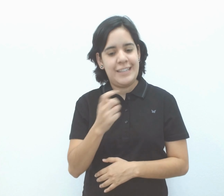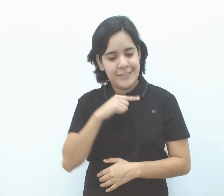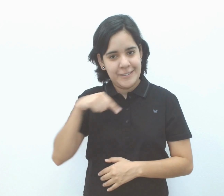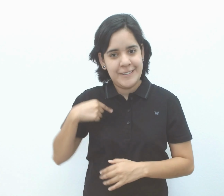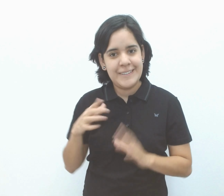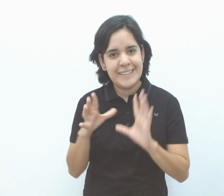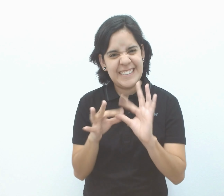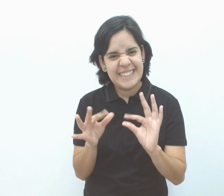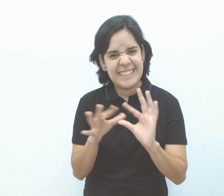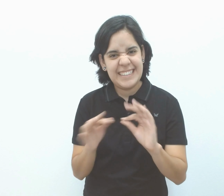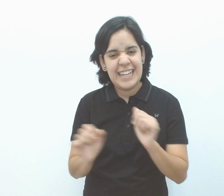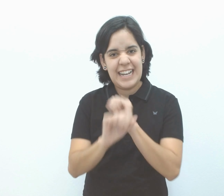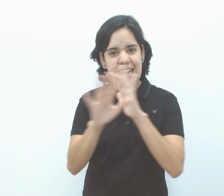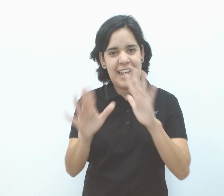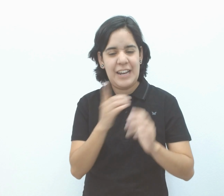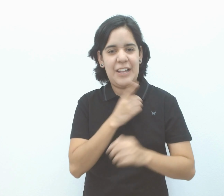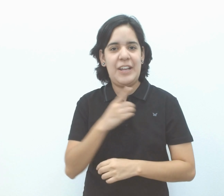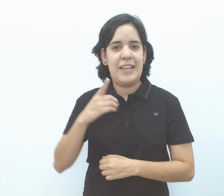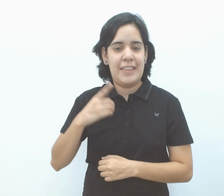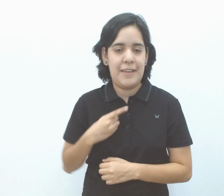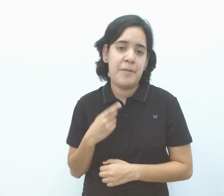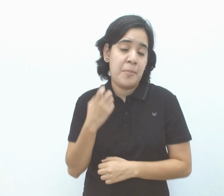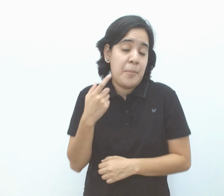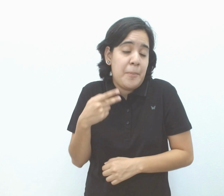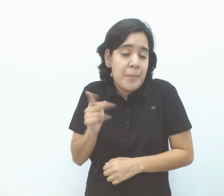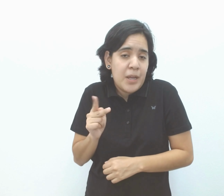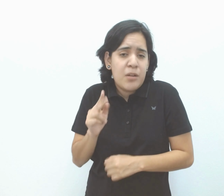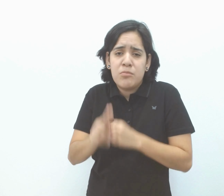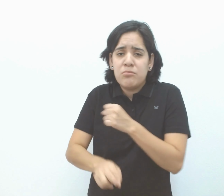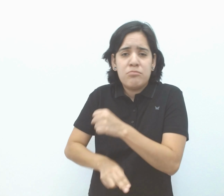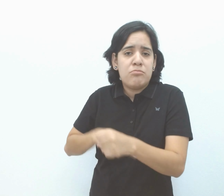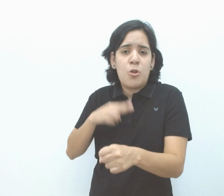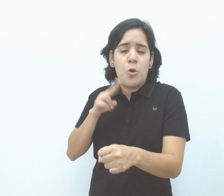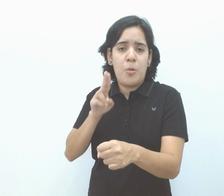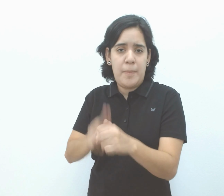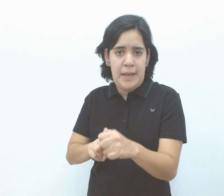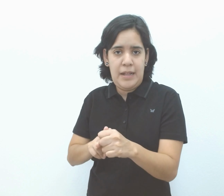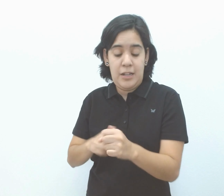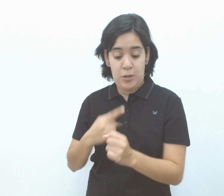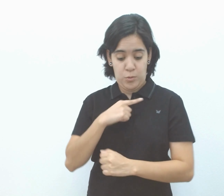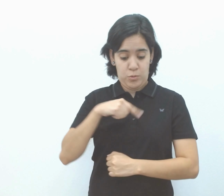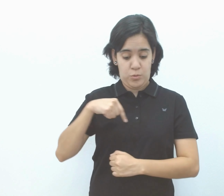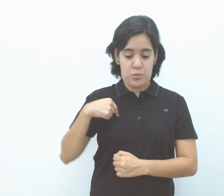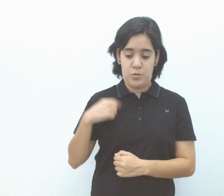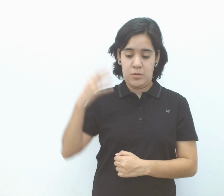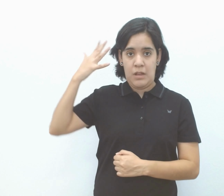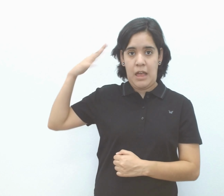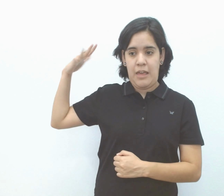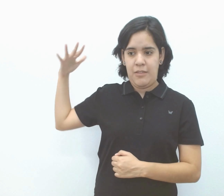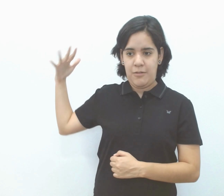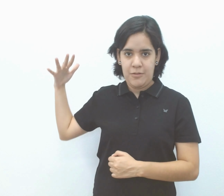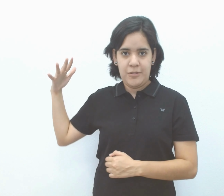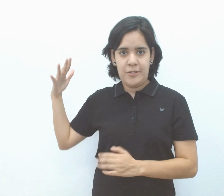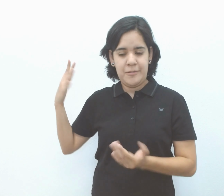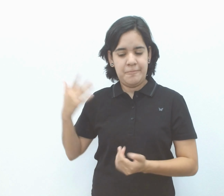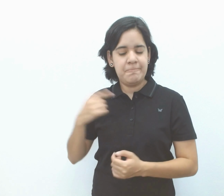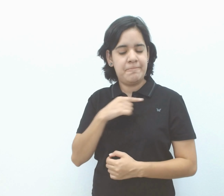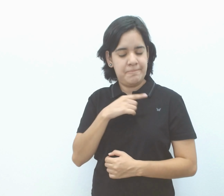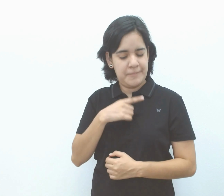un proceso que se va desarrollando. Y entonces, de verdad, a veces como adultos, desde nuestra mirada adulta, decimos, claro que lo